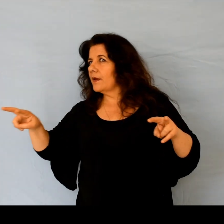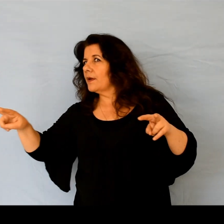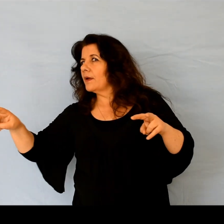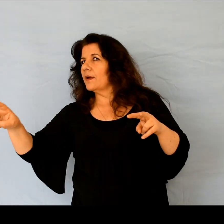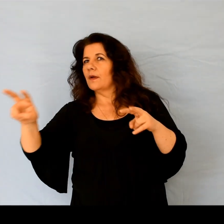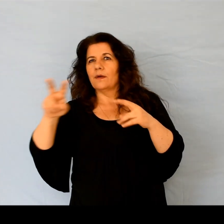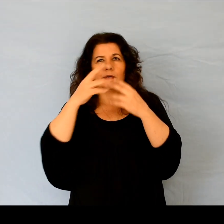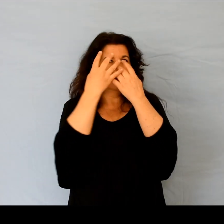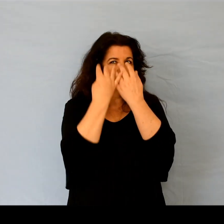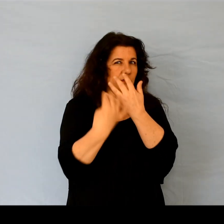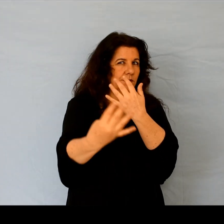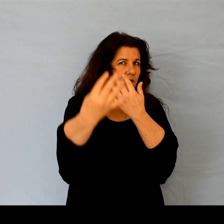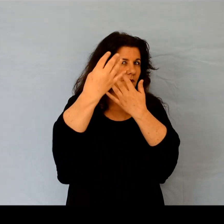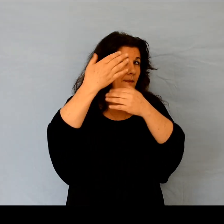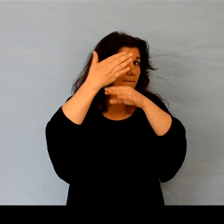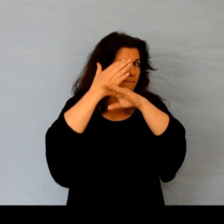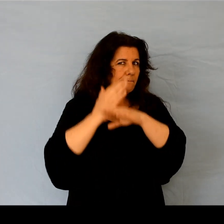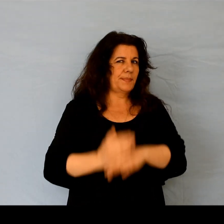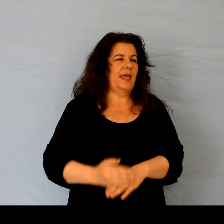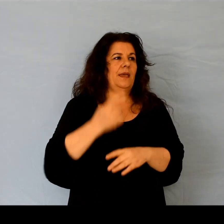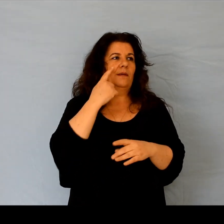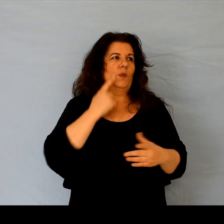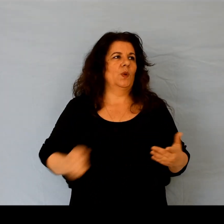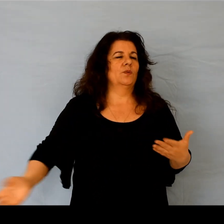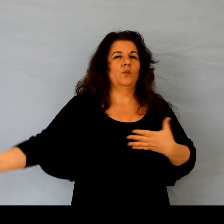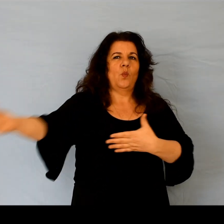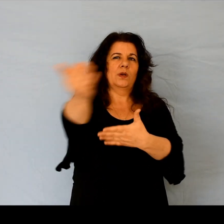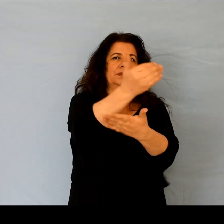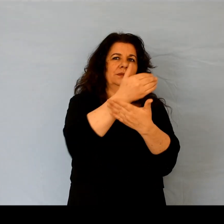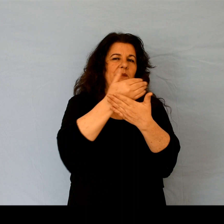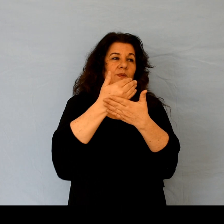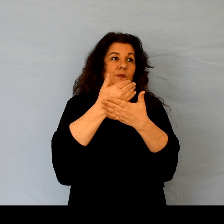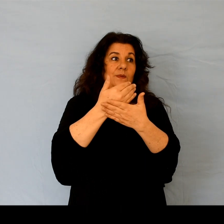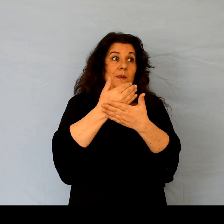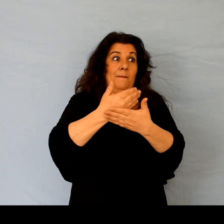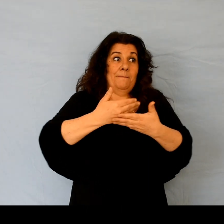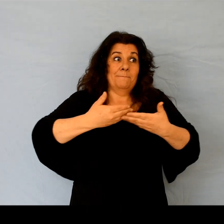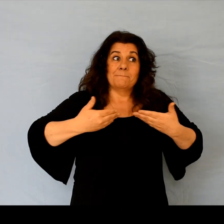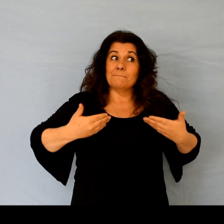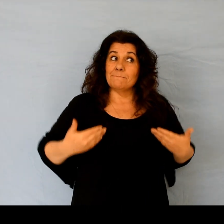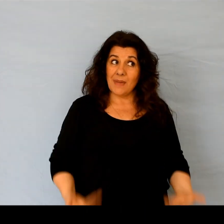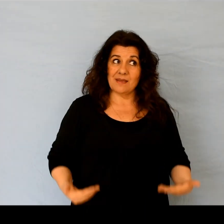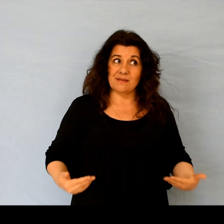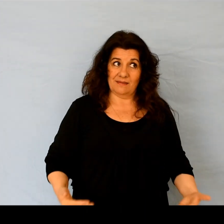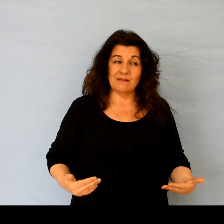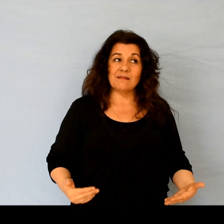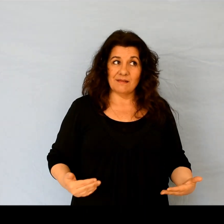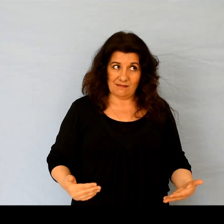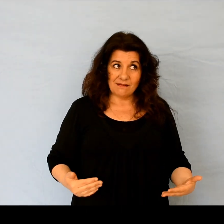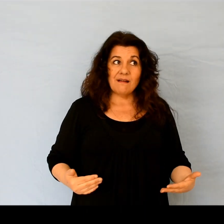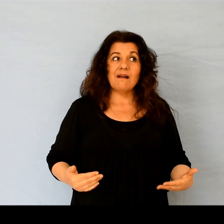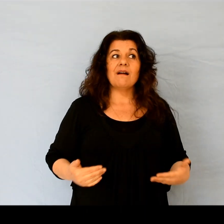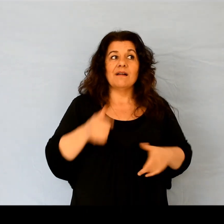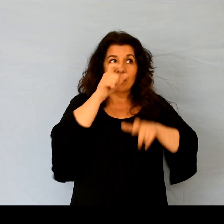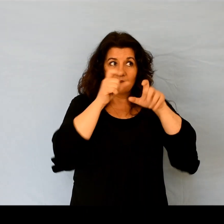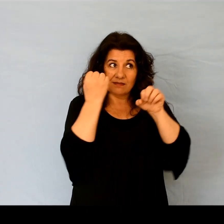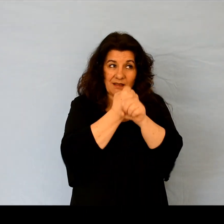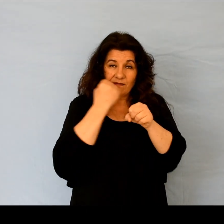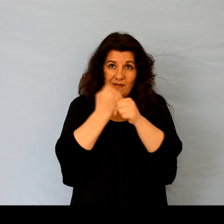moisson. Dès maintenant, le moissonneur reçoit son salaire.